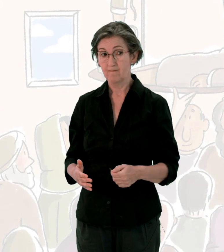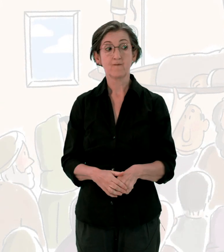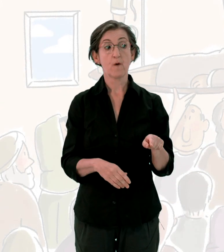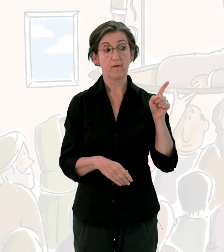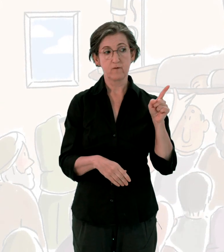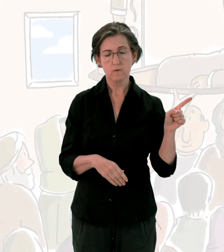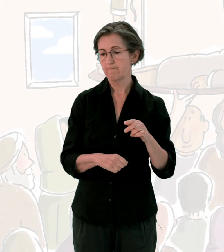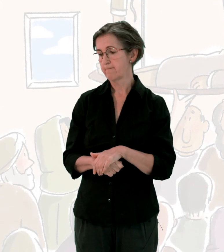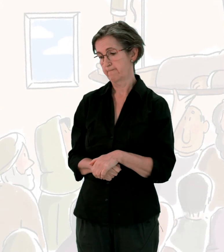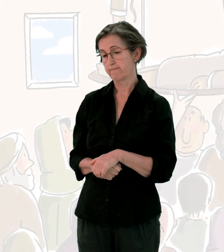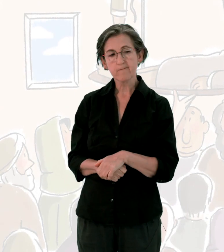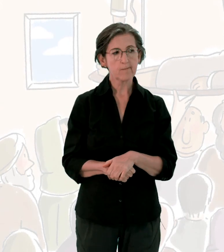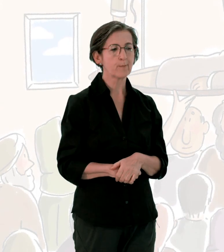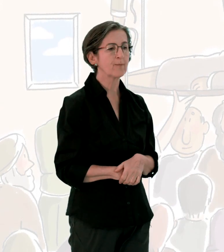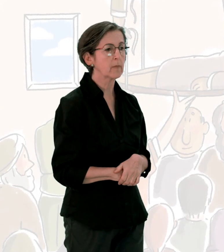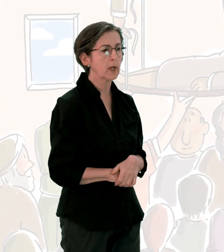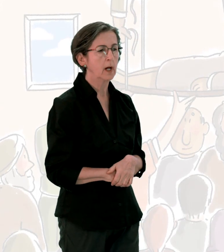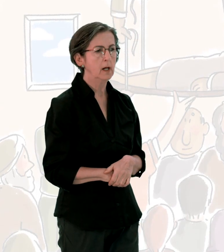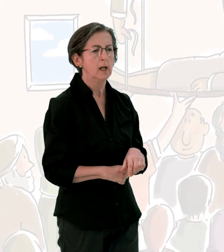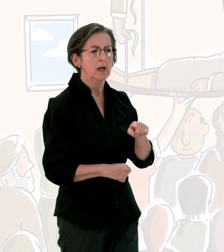Eh bien, vous devez le savoir.